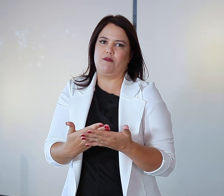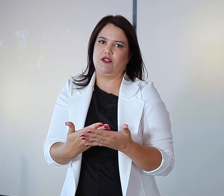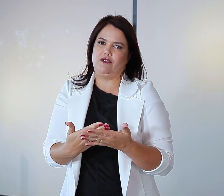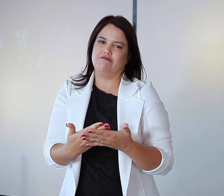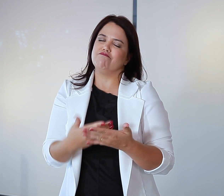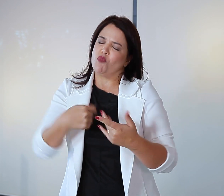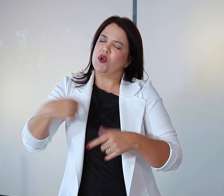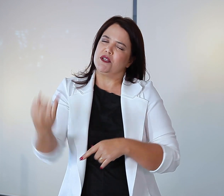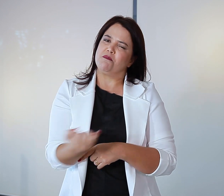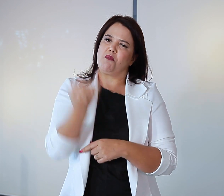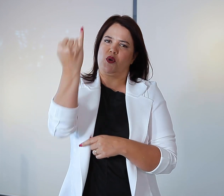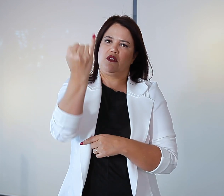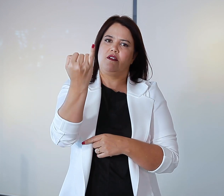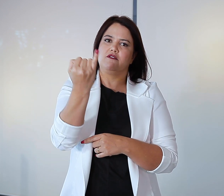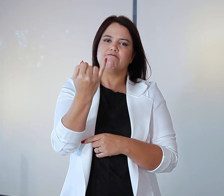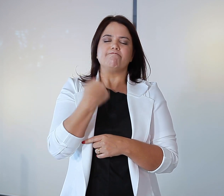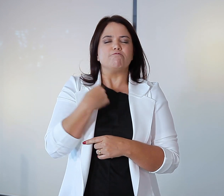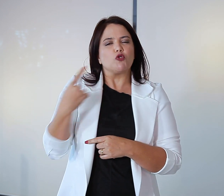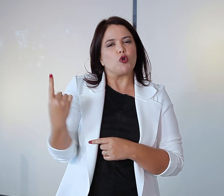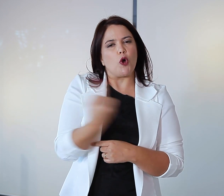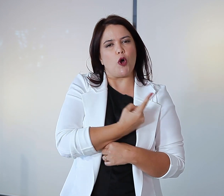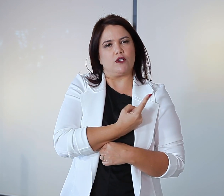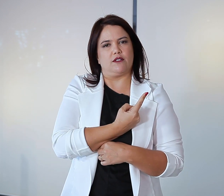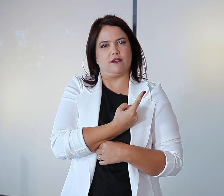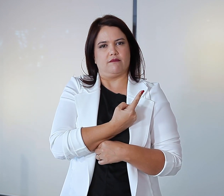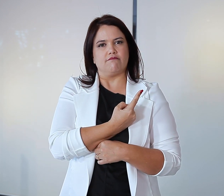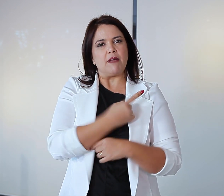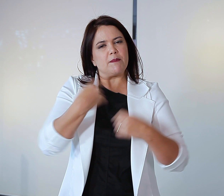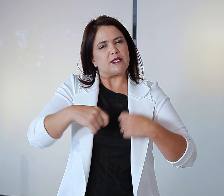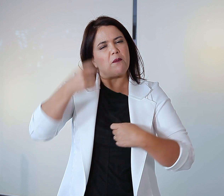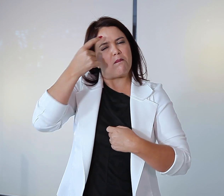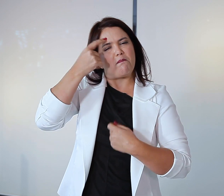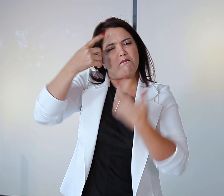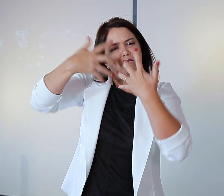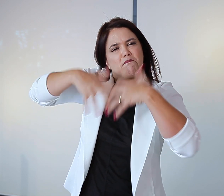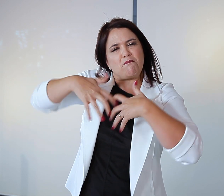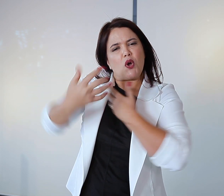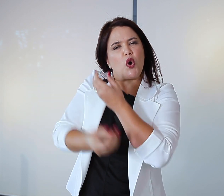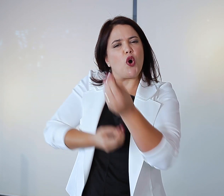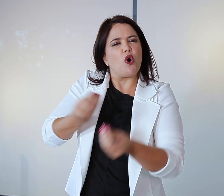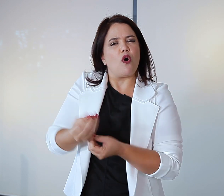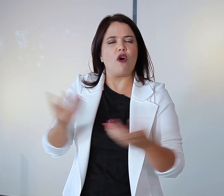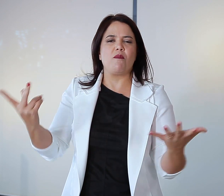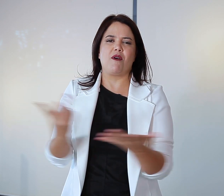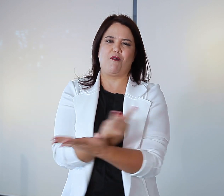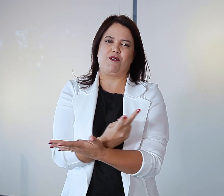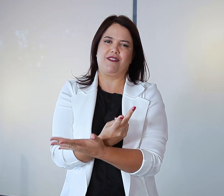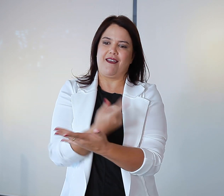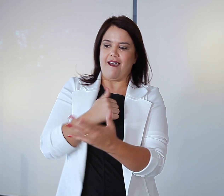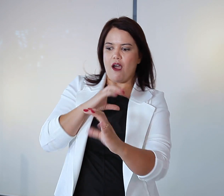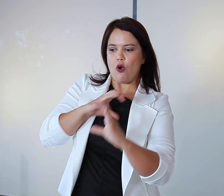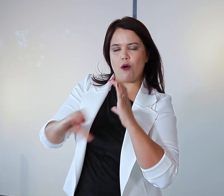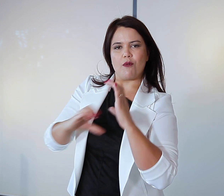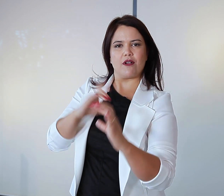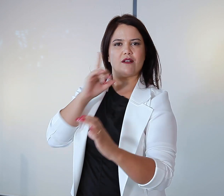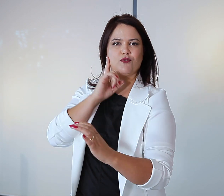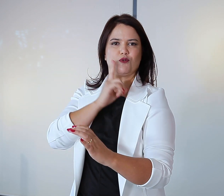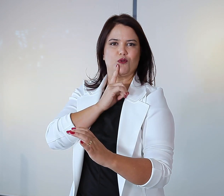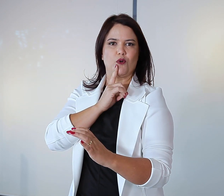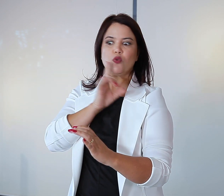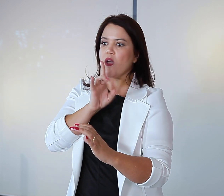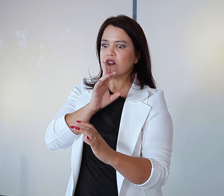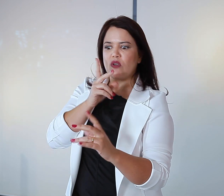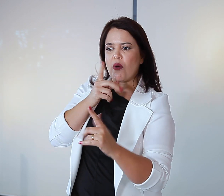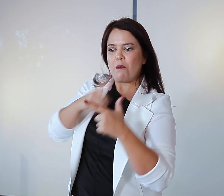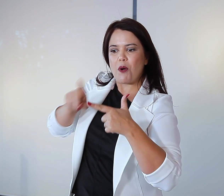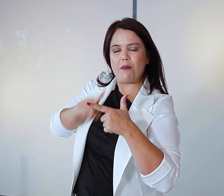intérprete de língua de sinais é uma ferramenta importante, tendo em vista que é ele que possa assegurar as informações e a comunicação ser